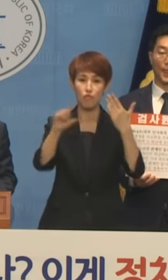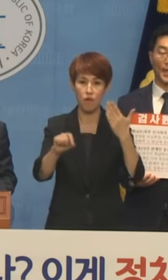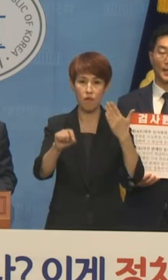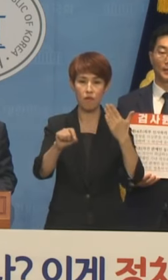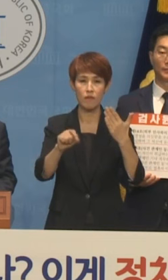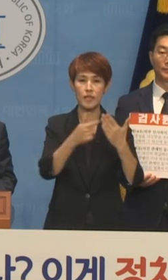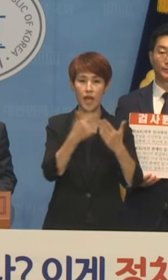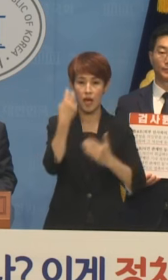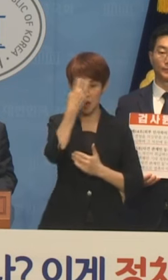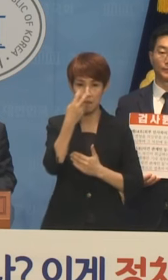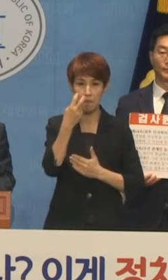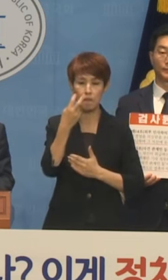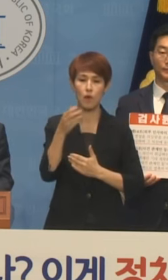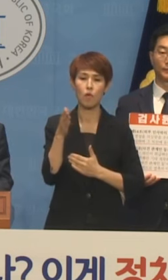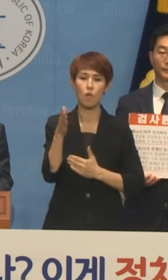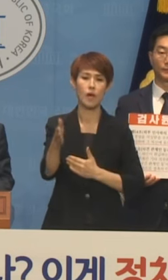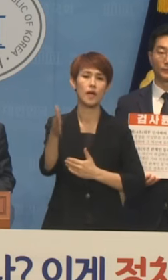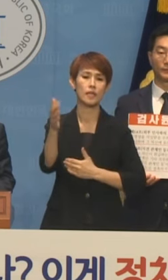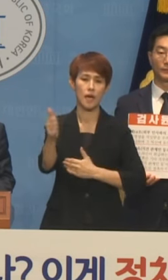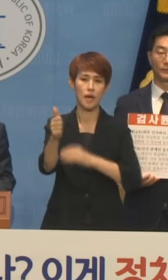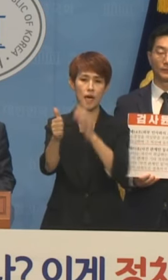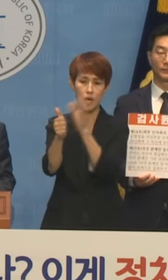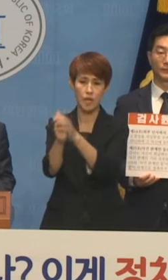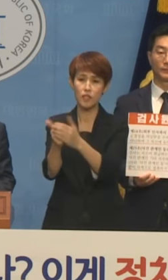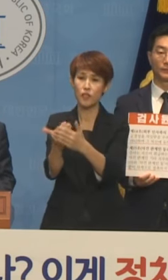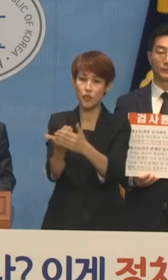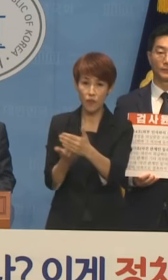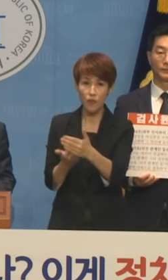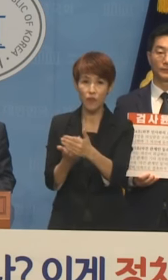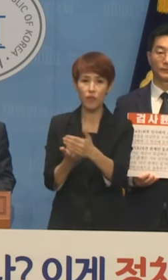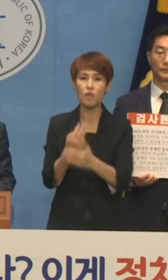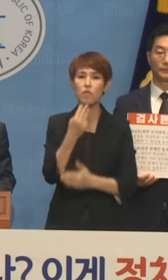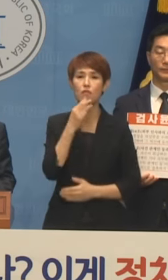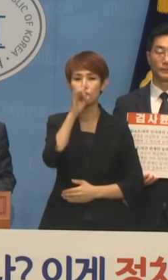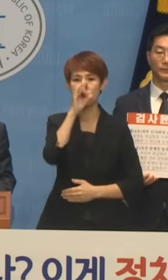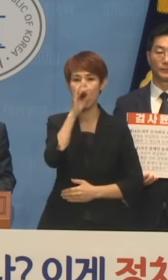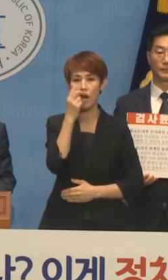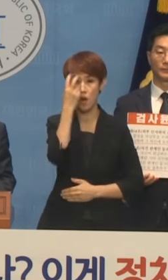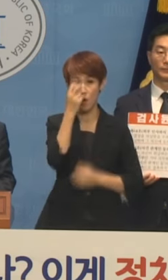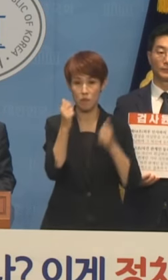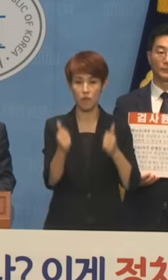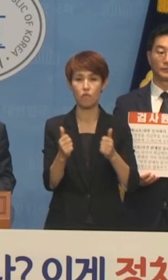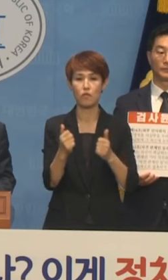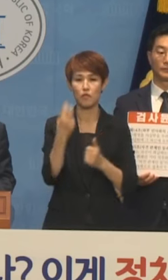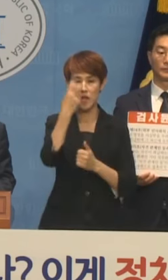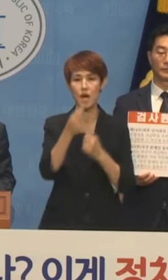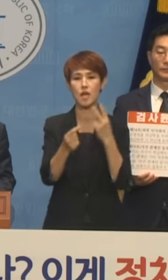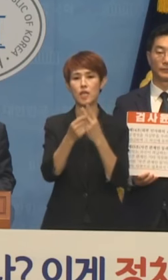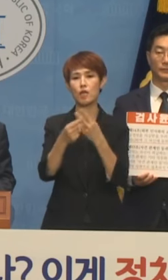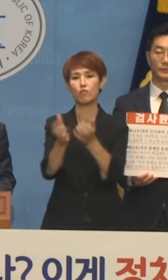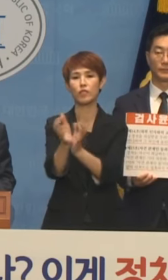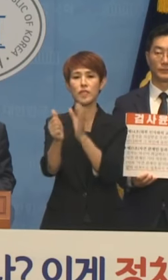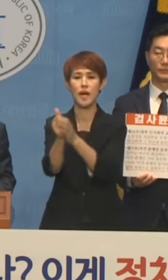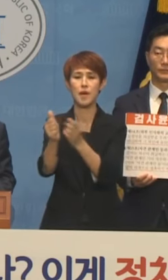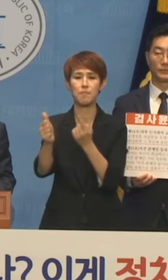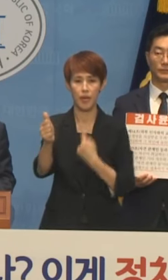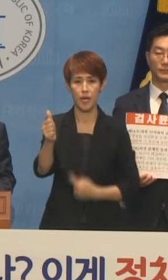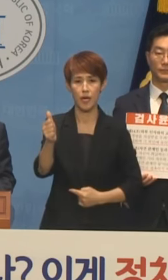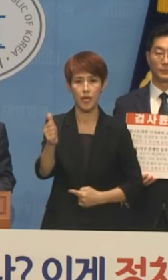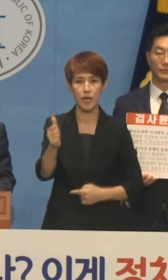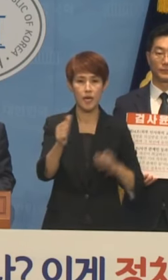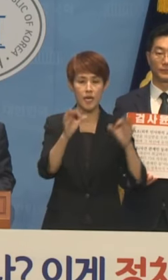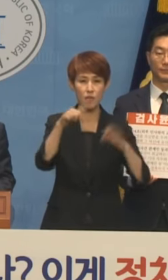대검 반부패 1과장으로 영전하기 전까지 서울중앙지검 반부패 수사 2부장으로 재직하면서